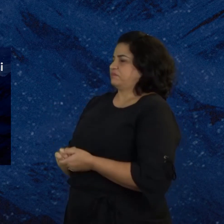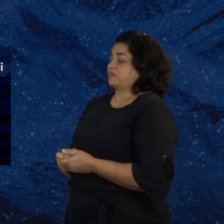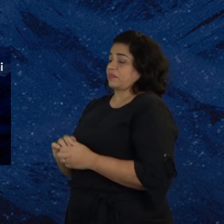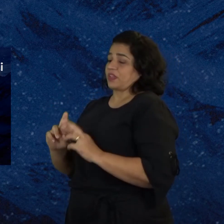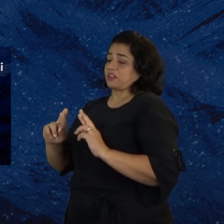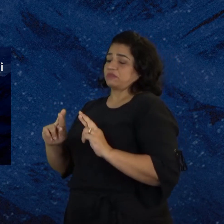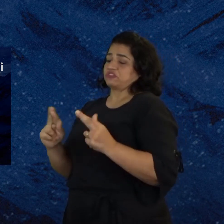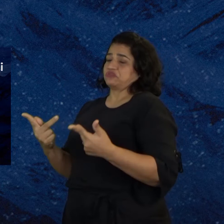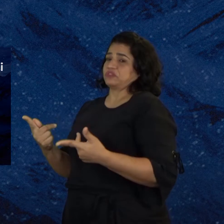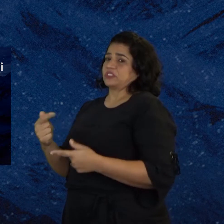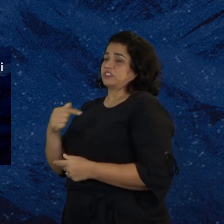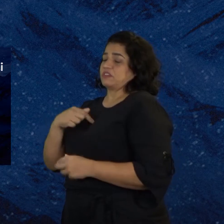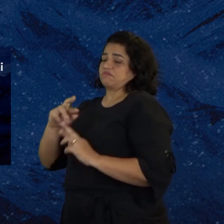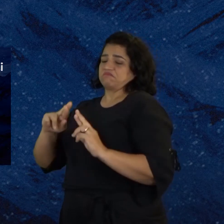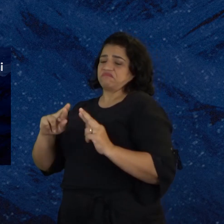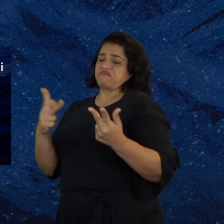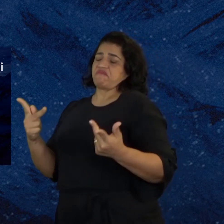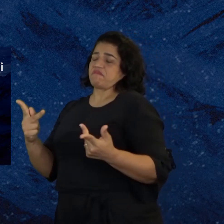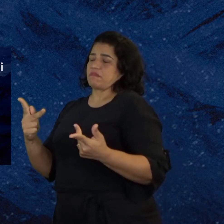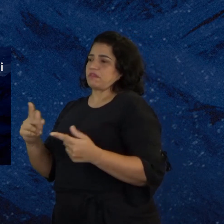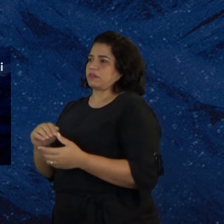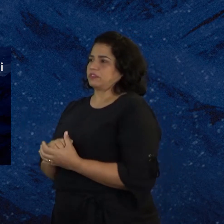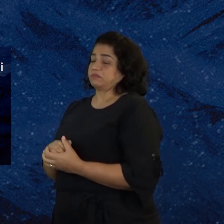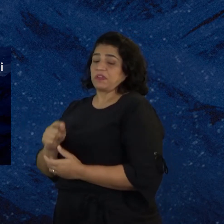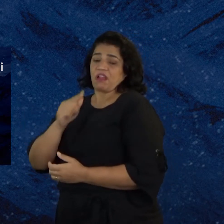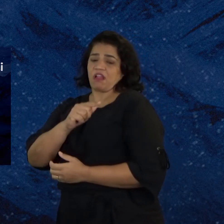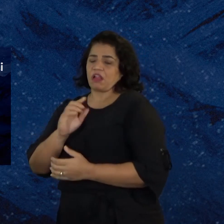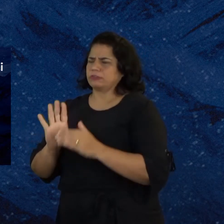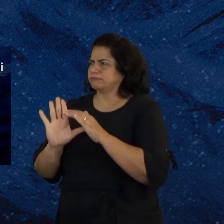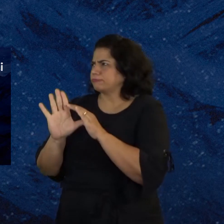homens, roubadores,